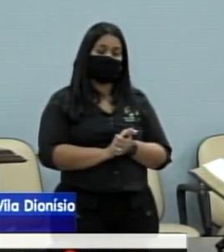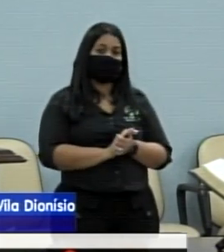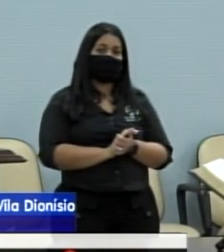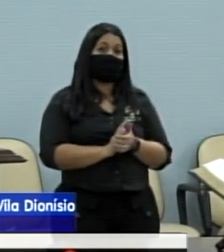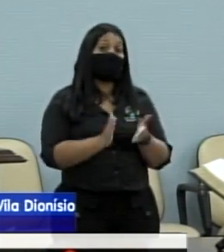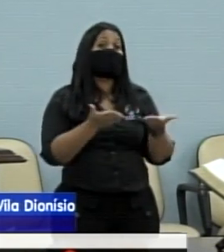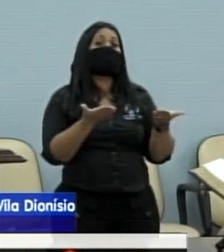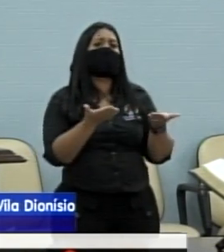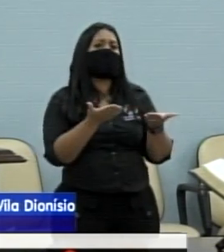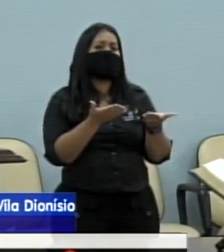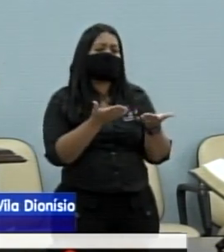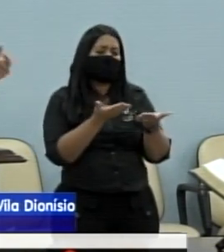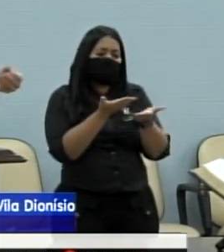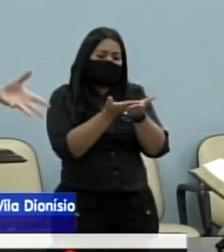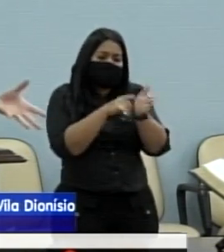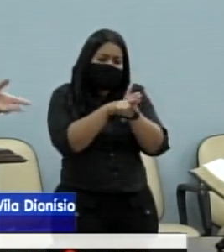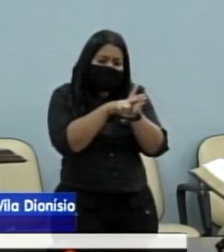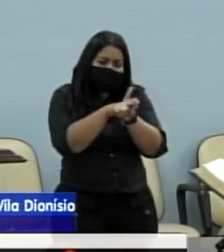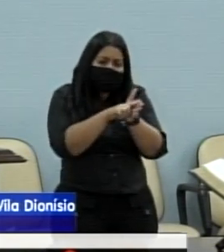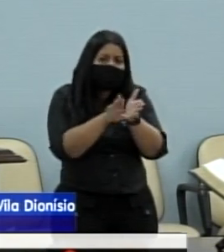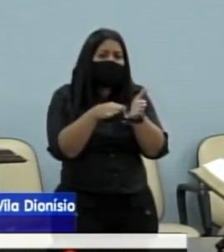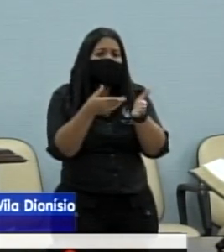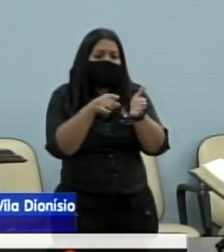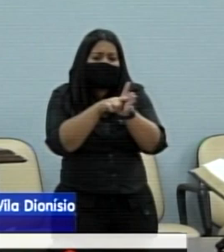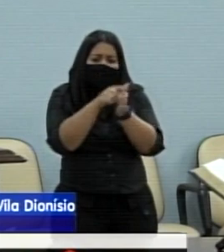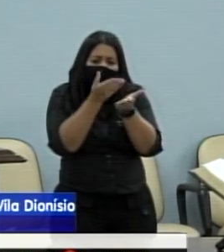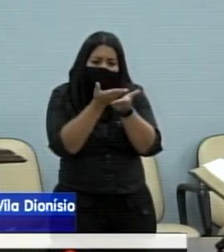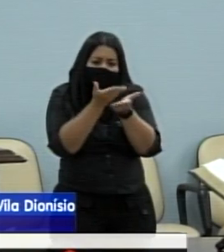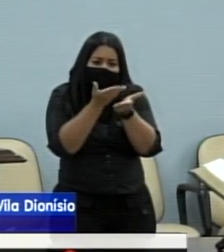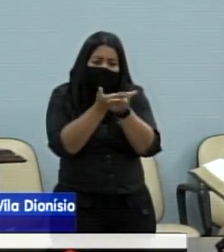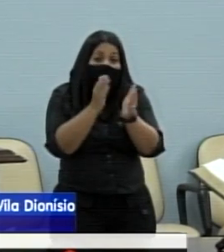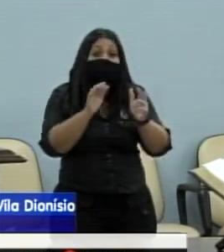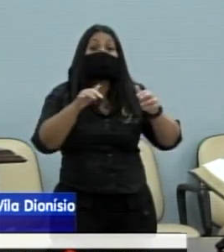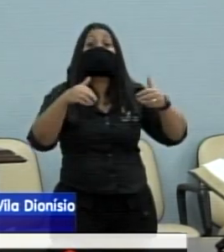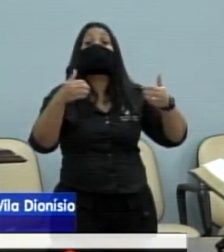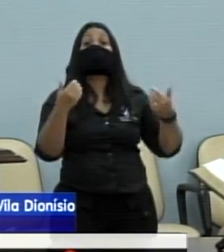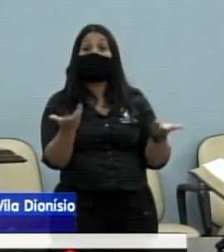Em qual decisão técnica? Qual foi o estudo para isso?